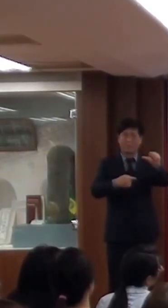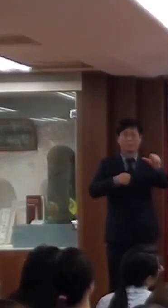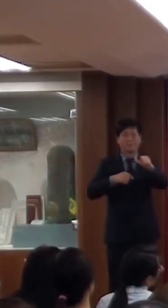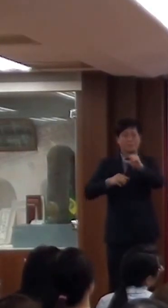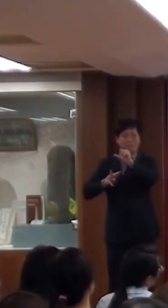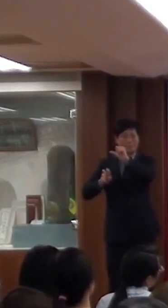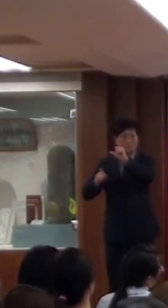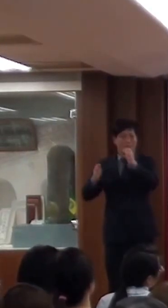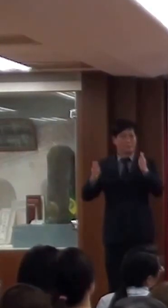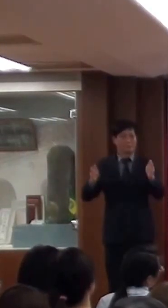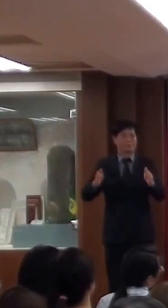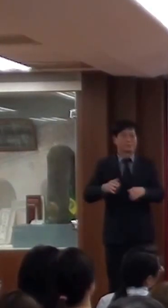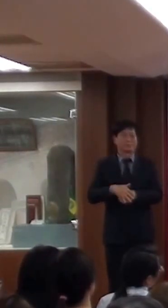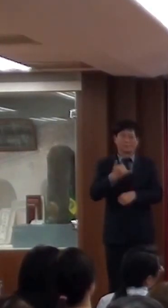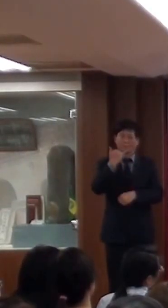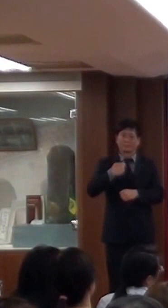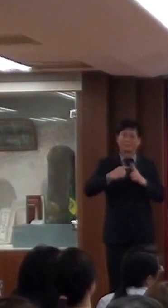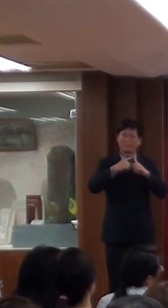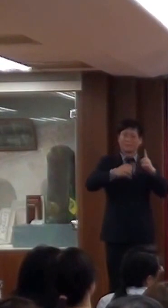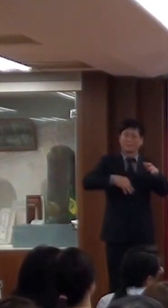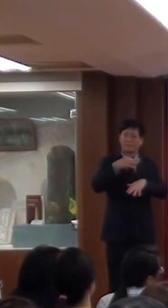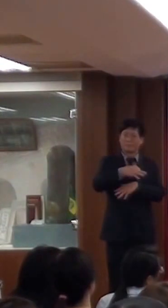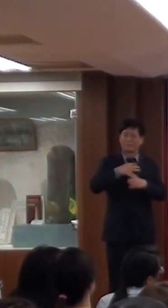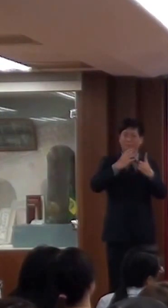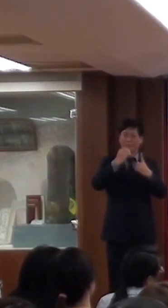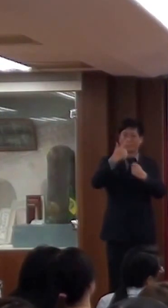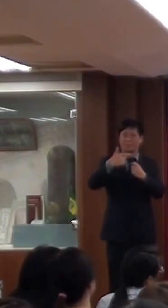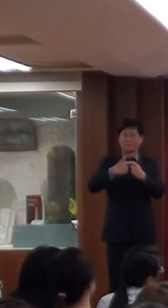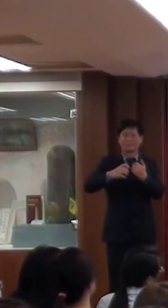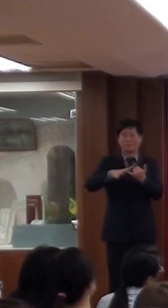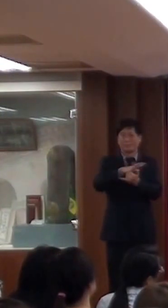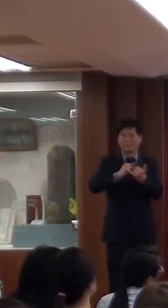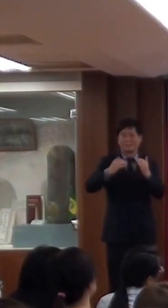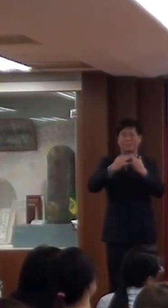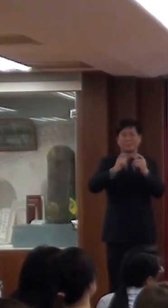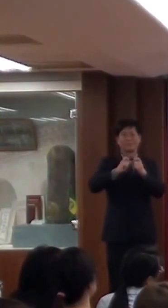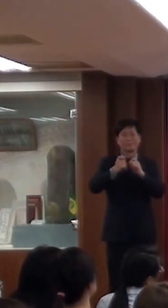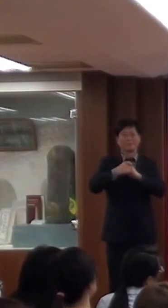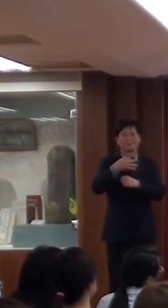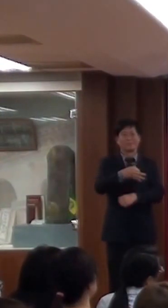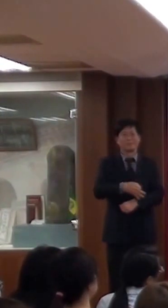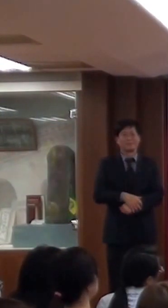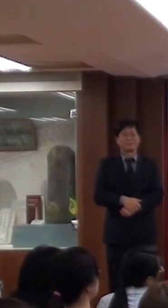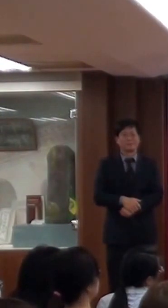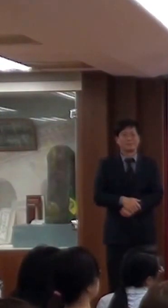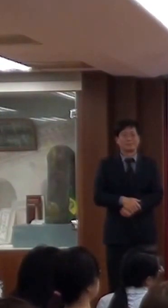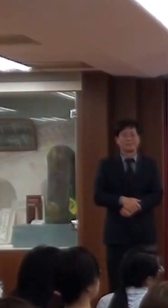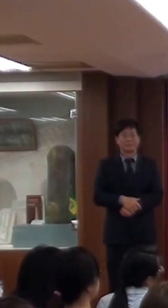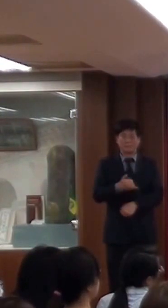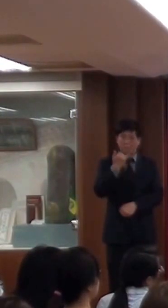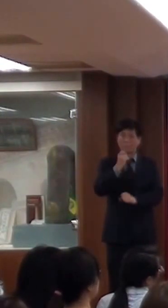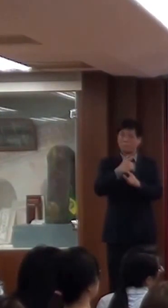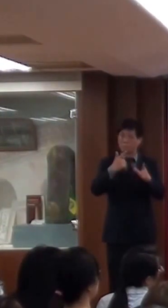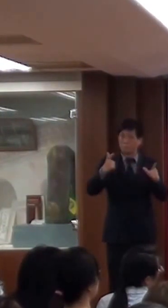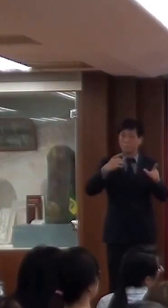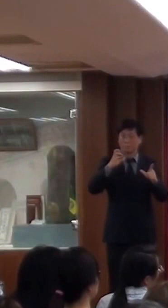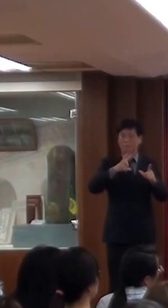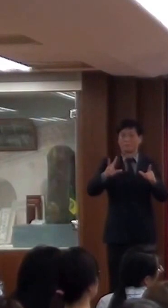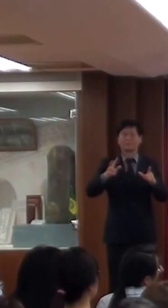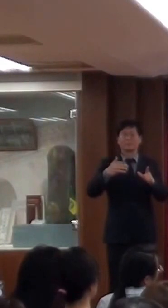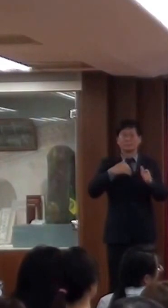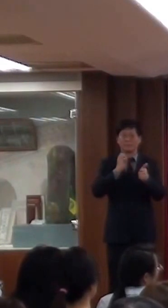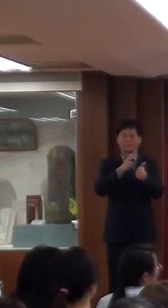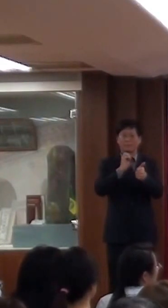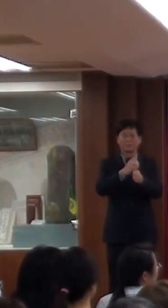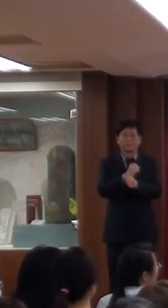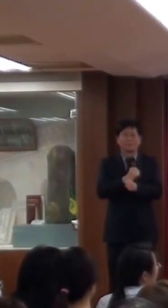到5月31号来缴纳我们106年全国性的房屋税哦。这个用不同的方式呢来提